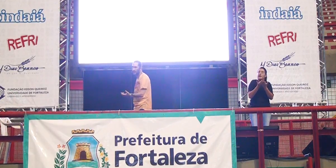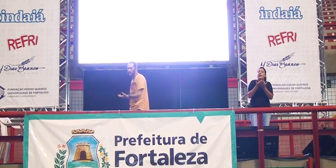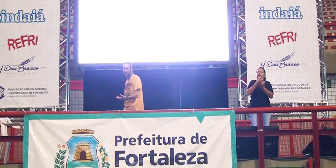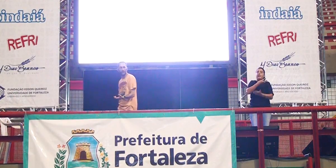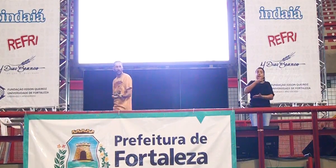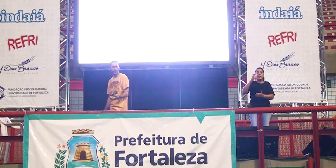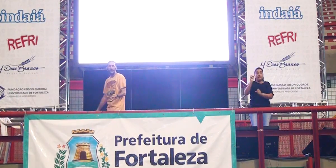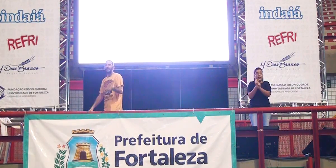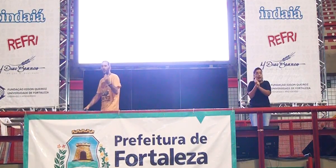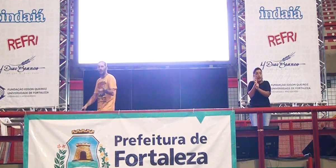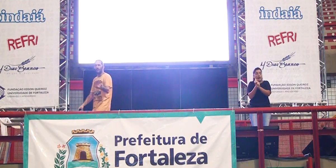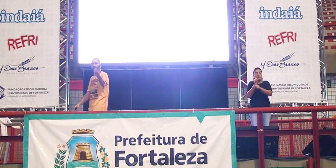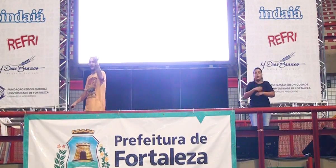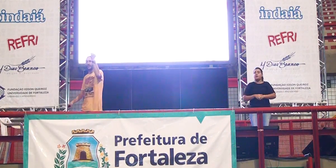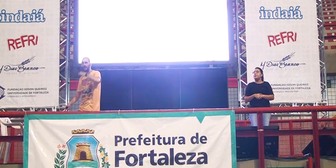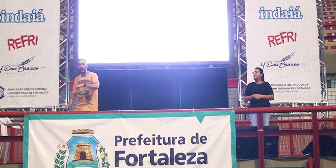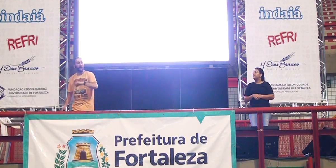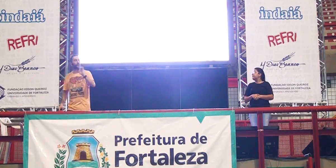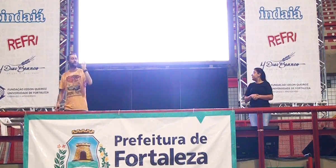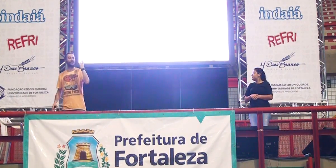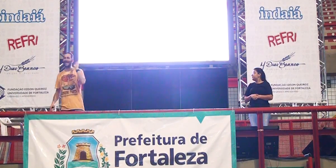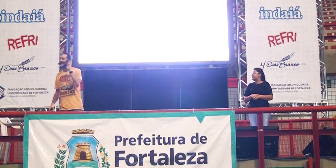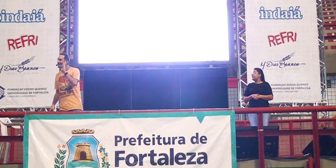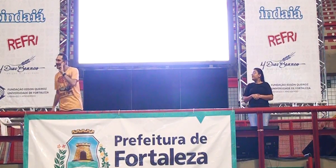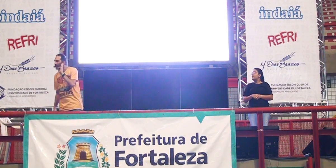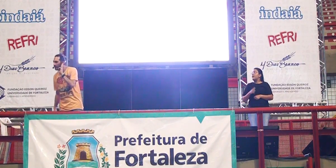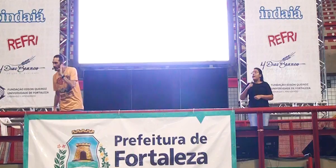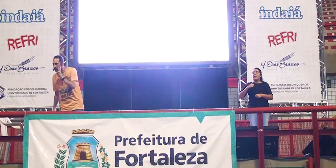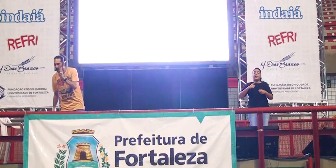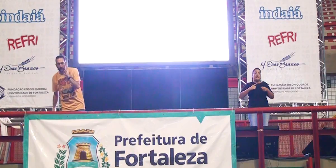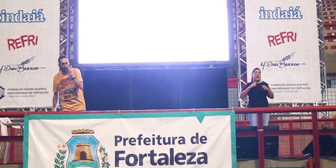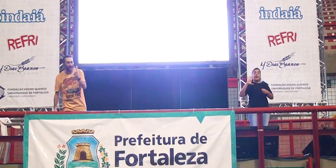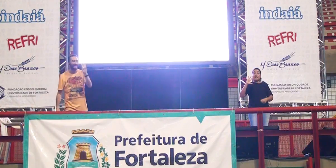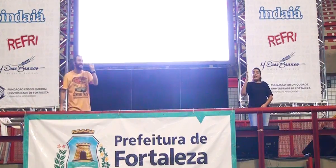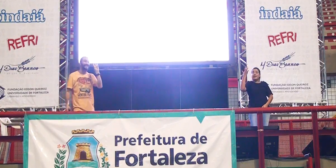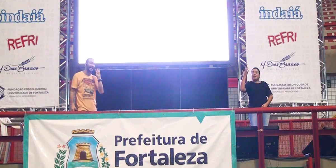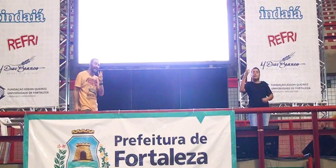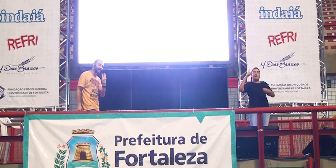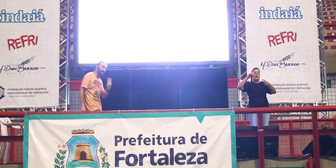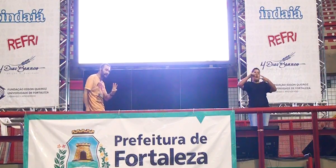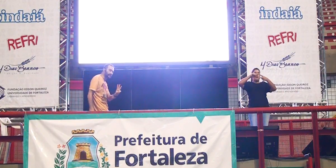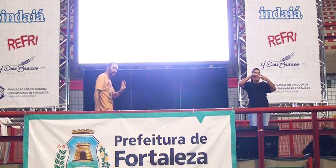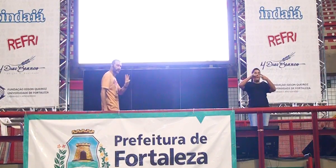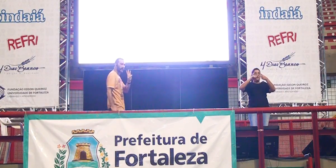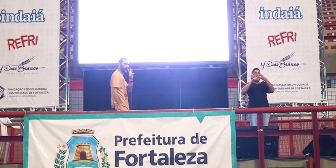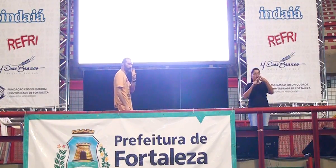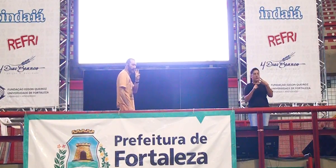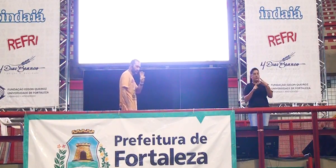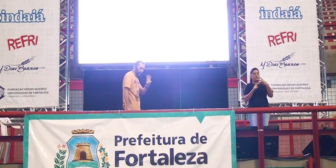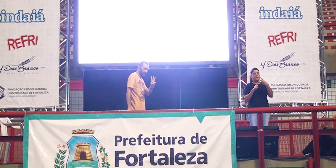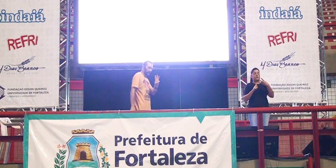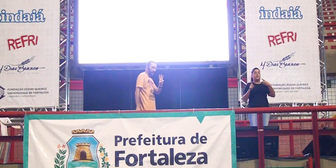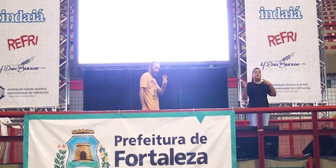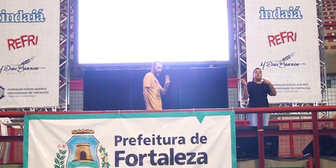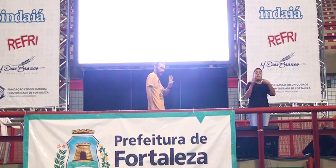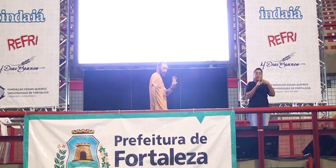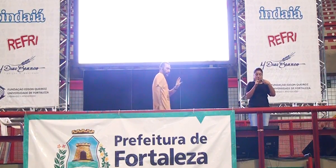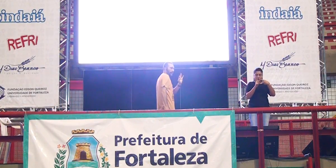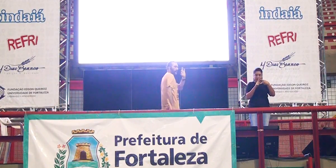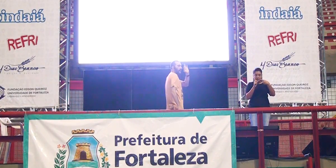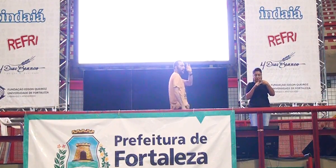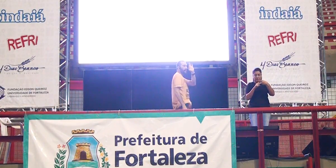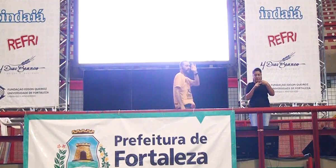por 30 anos. Então, quando eu falo em clima, eu tenho 3 elementos, pessoal. 3 elementos.